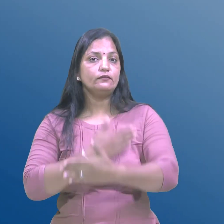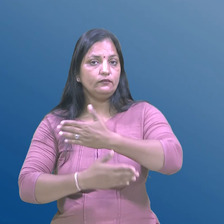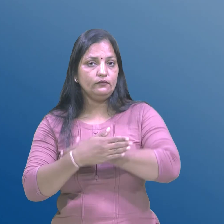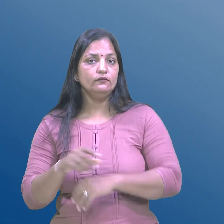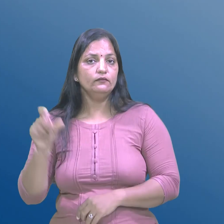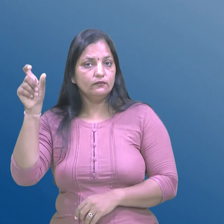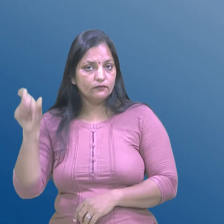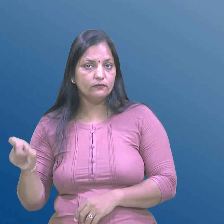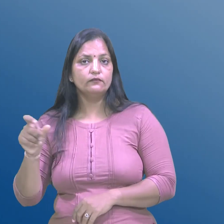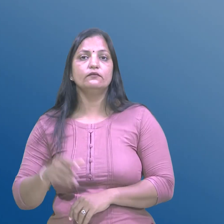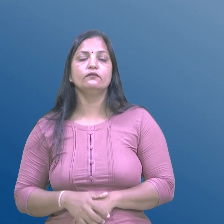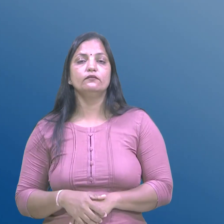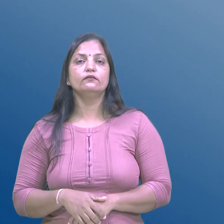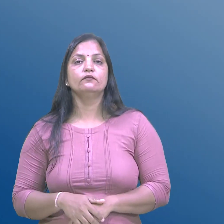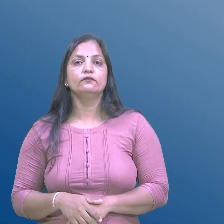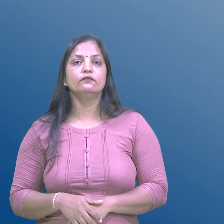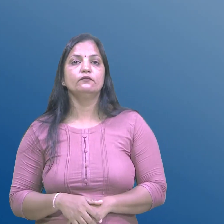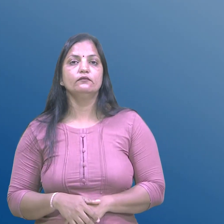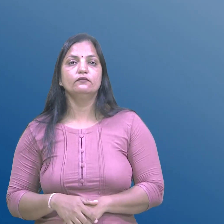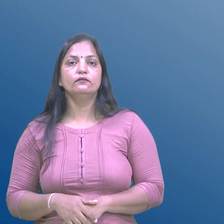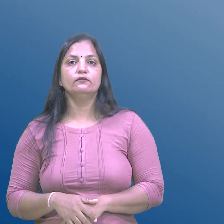ધરાવતી વ્યક્તિઓ દ્વારા